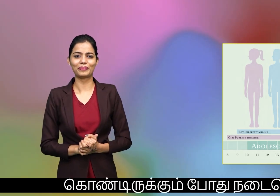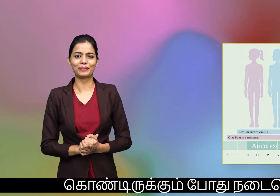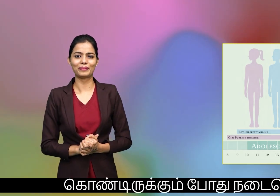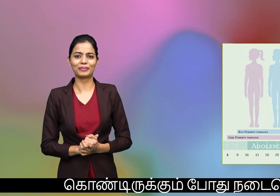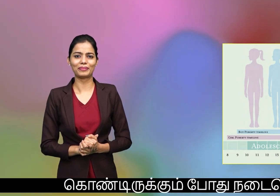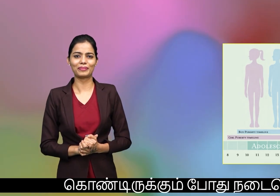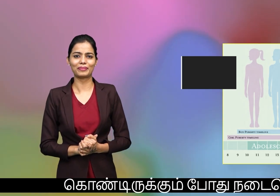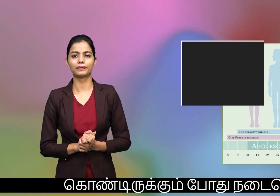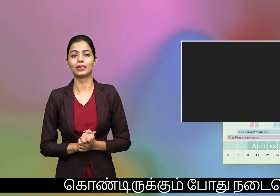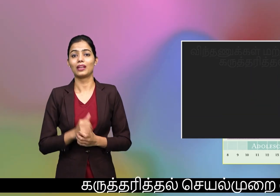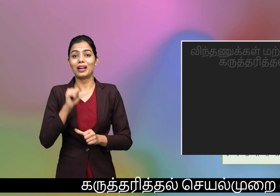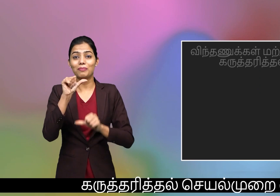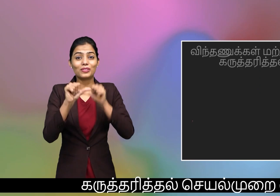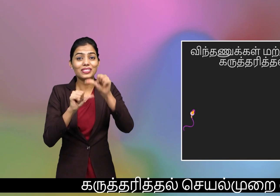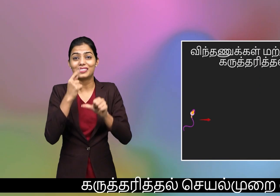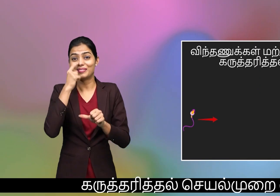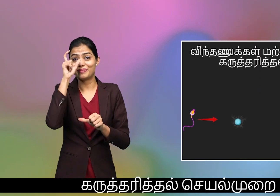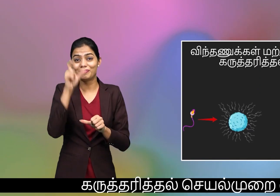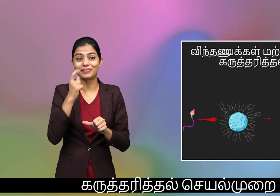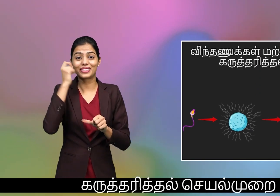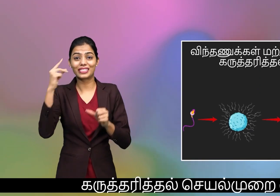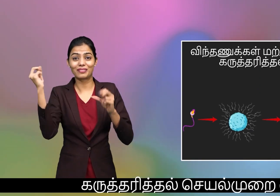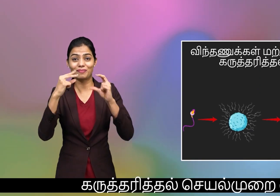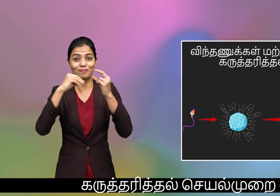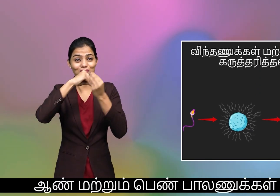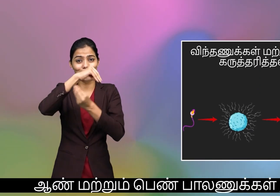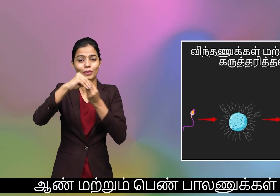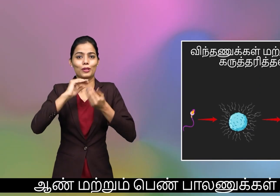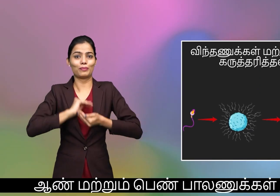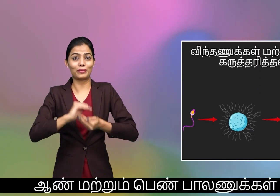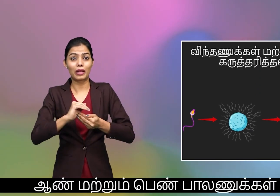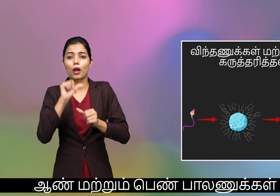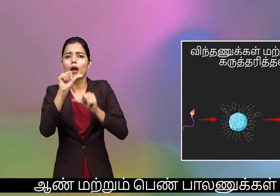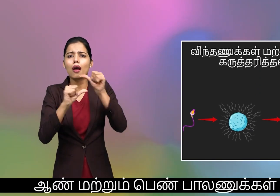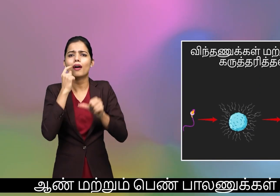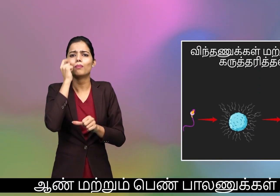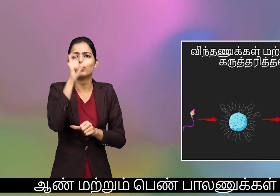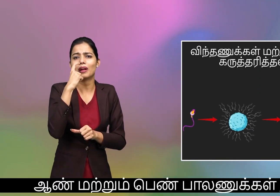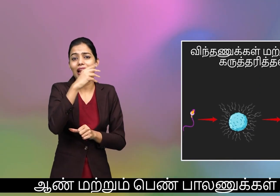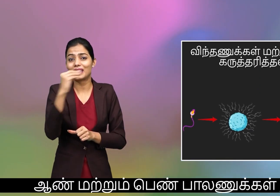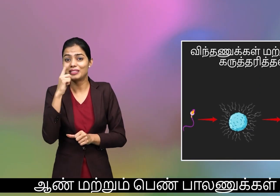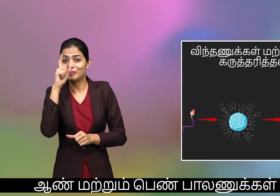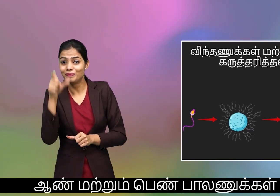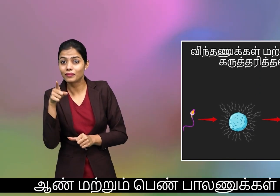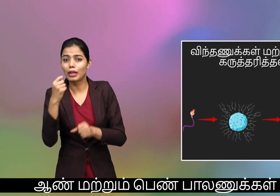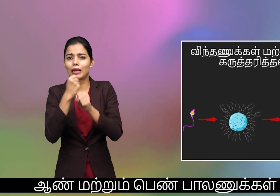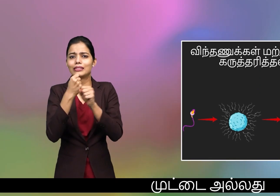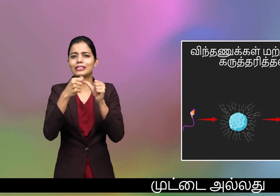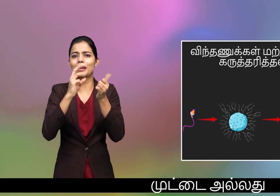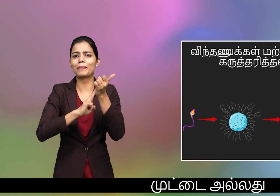நடைபெறுகிறது. கருத்தரித்தல் செயல்முறை என்பது ஆண் மற்றும் பெண் பாலணுக்கள் விந்து மற்றும் முட்டை